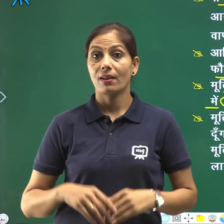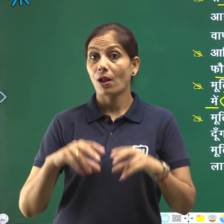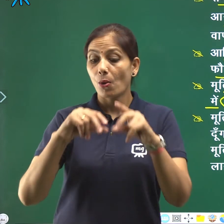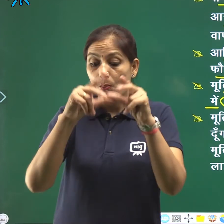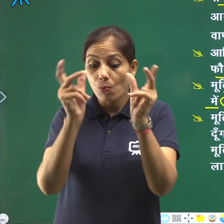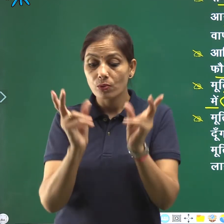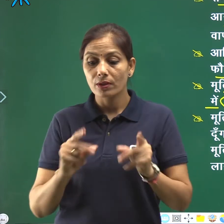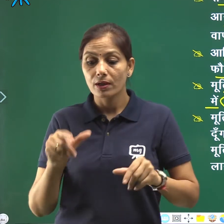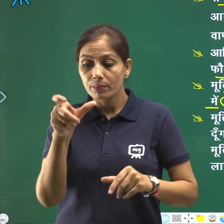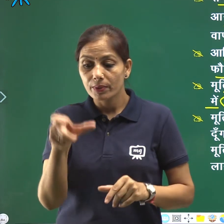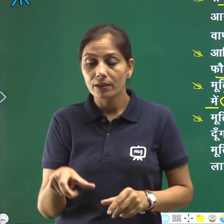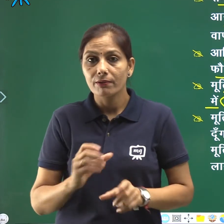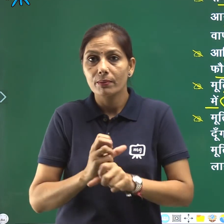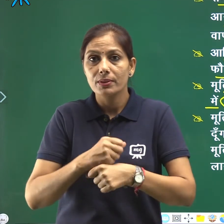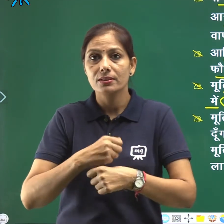मूर्तिकार ने कहा,